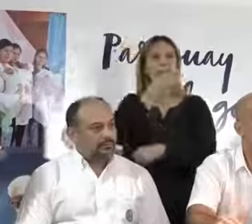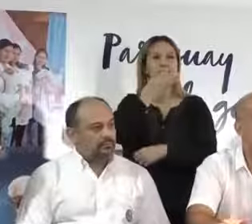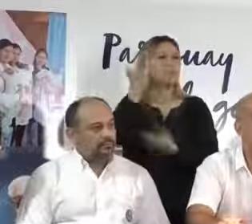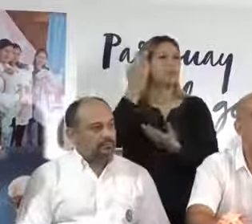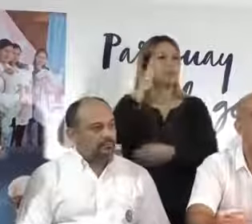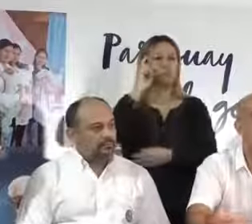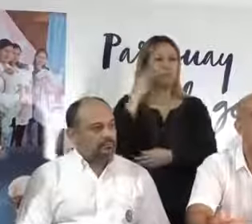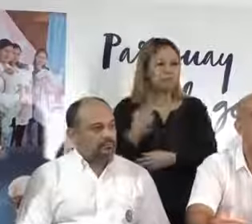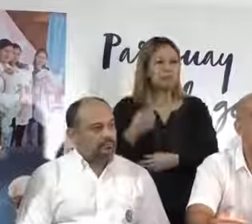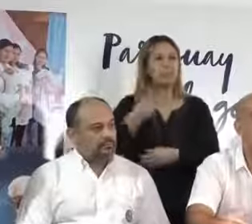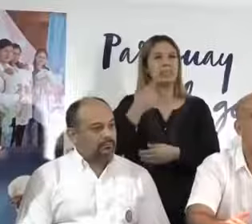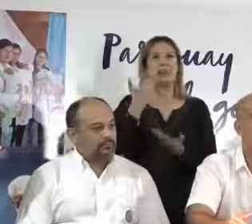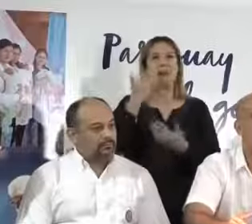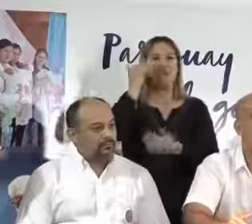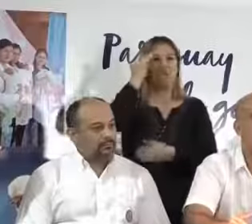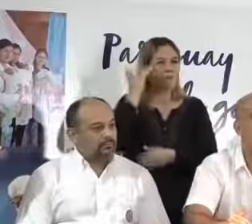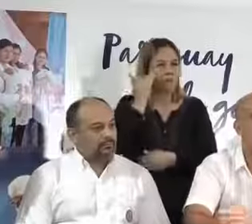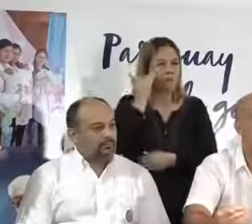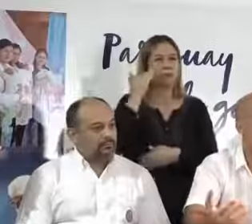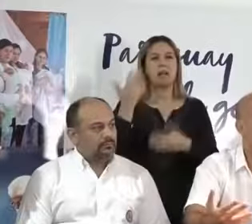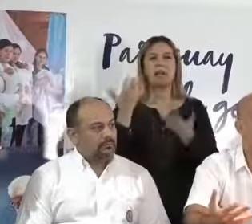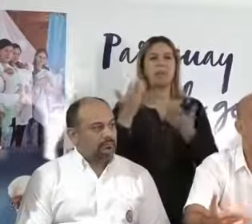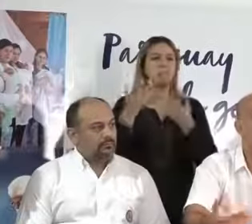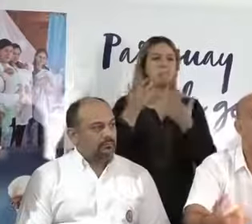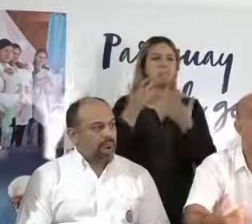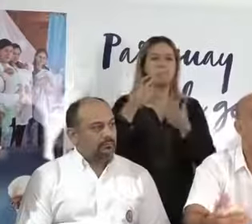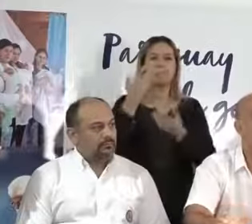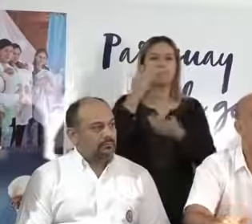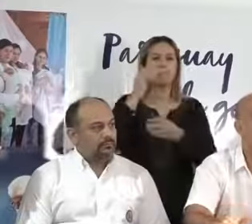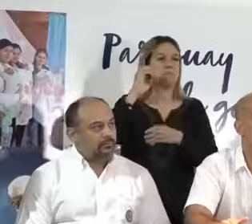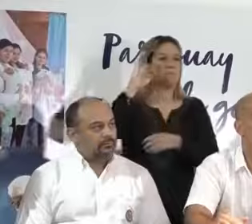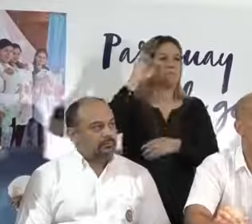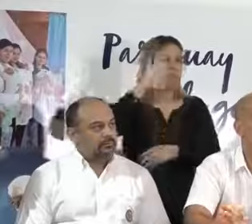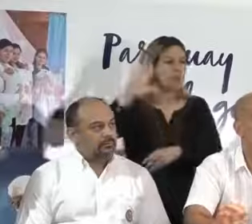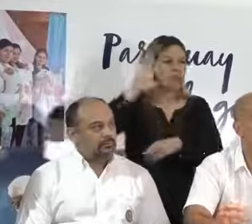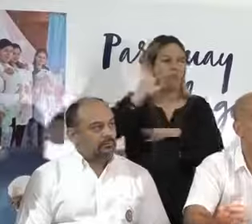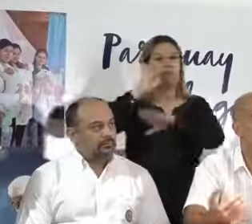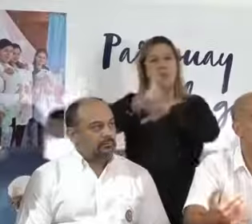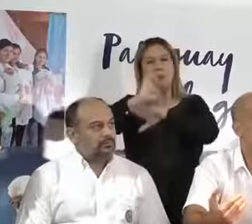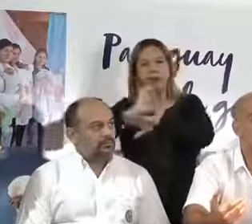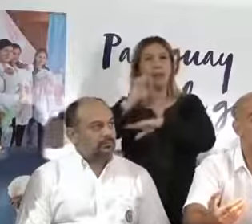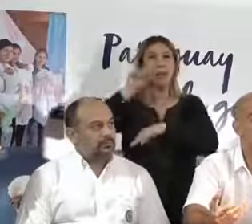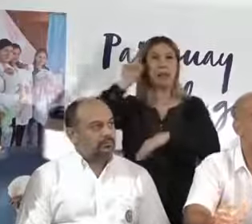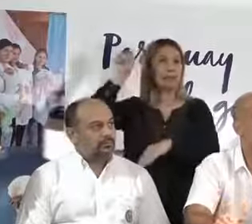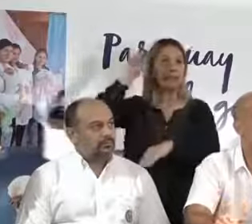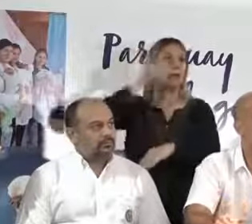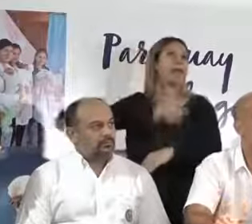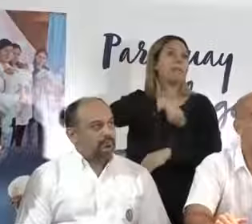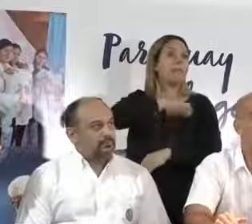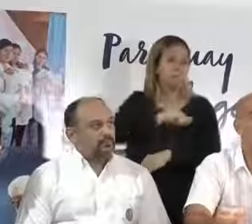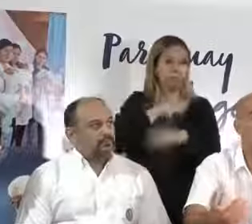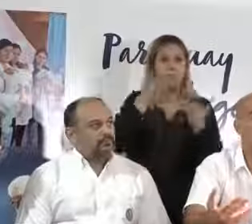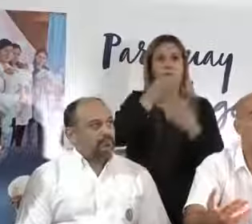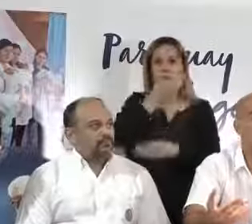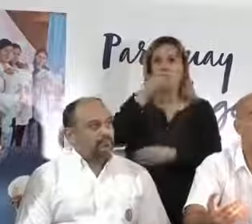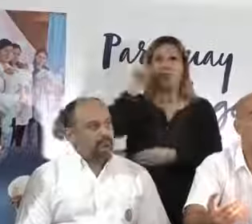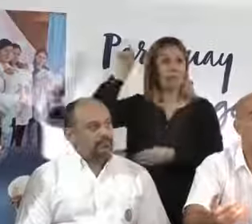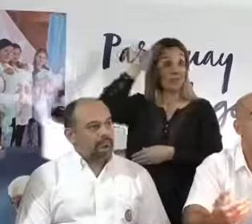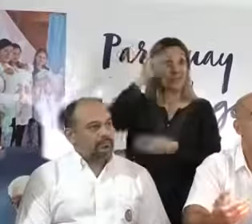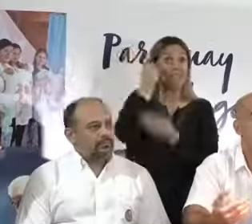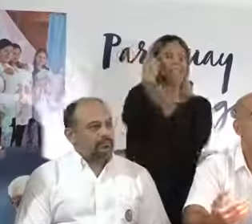de Italia, Corea, en este caso Ecuador, ciertas zonas de España como Madrid, por ejemplo, ese